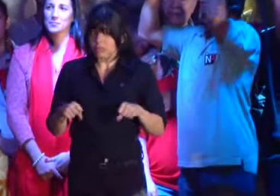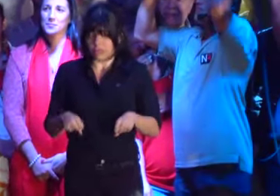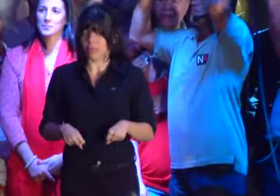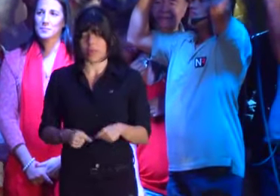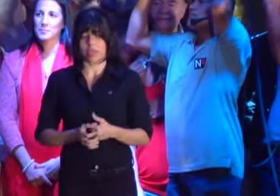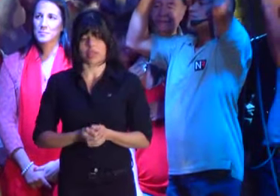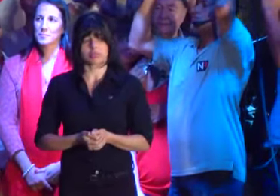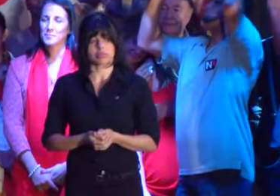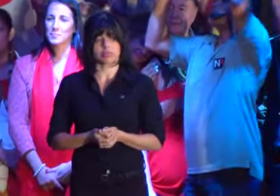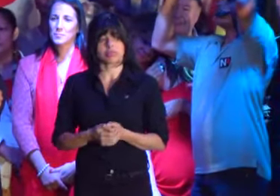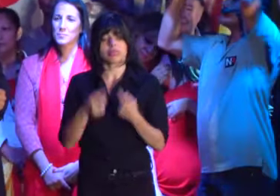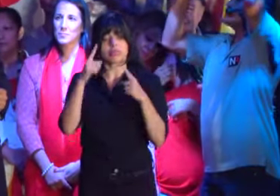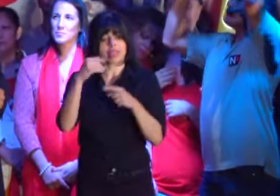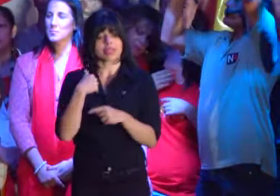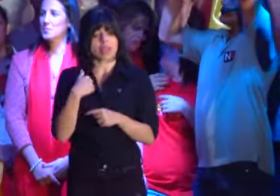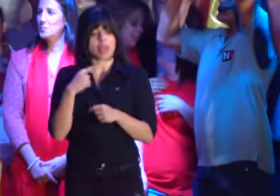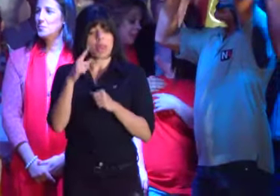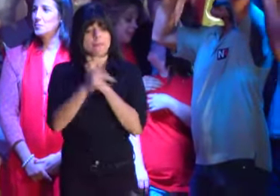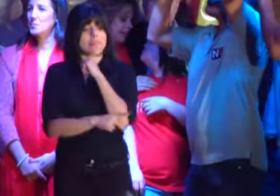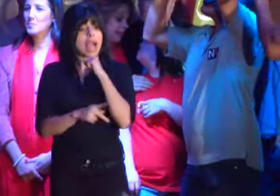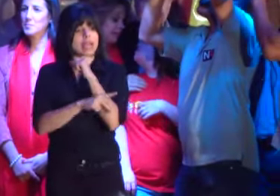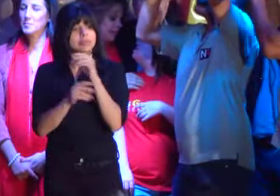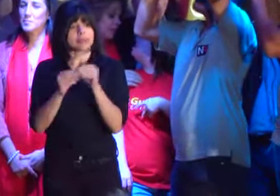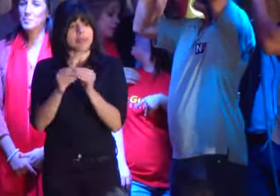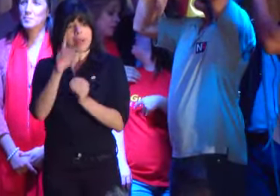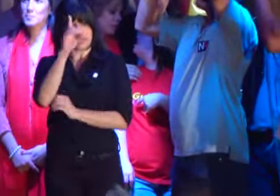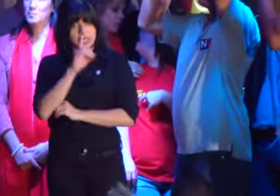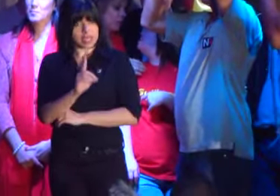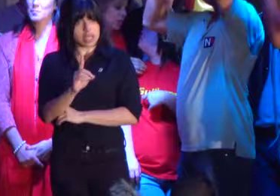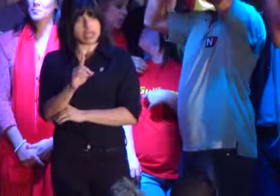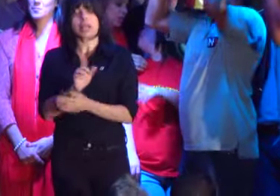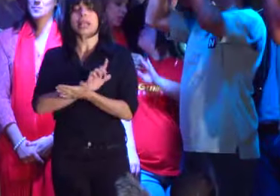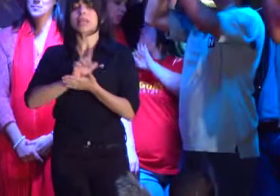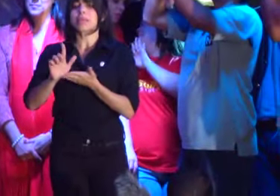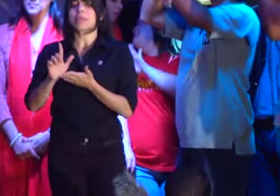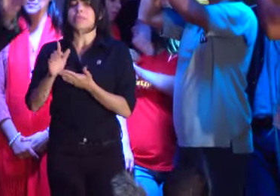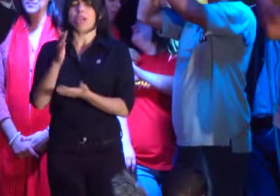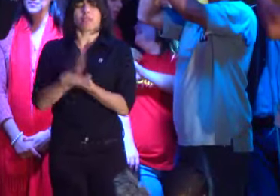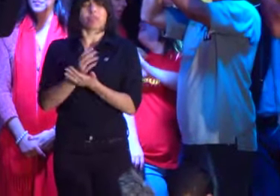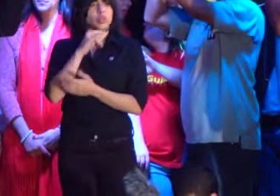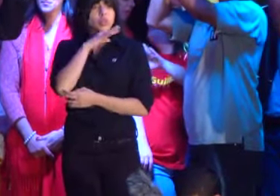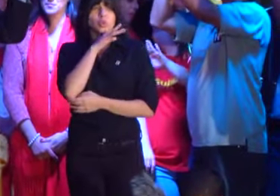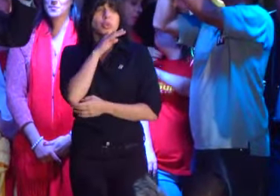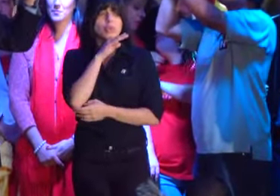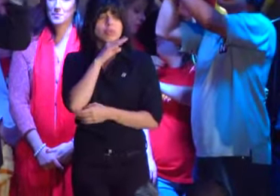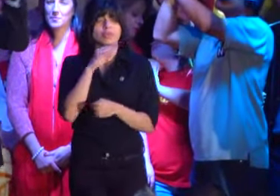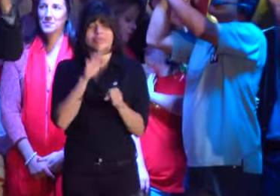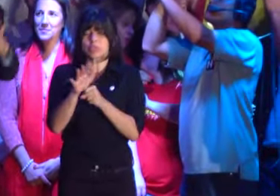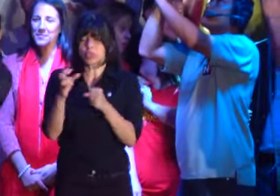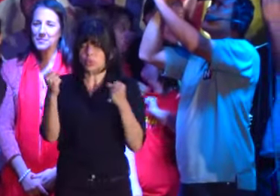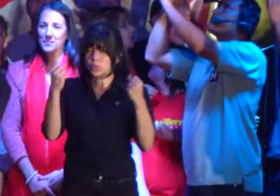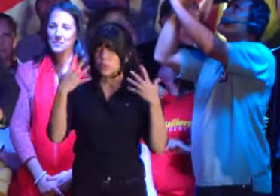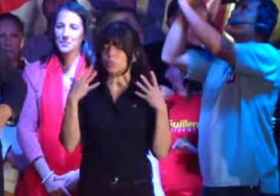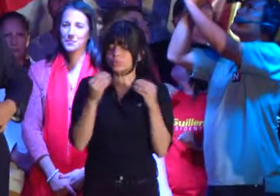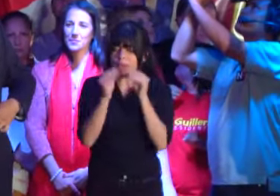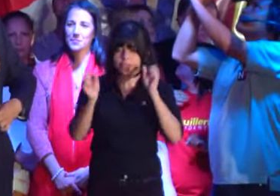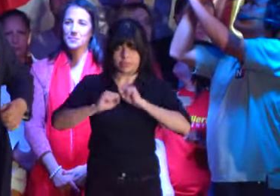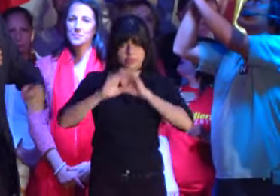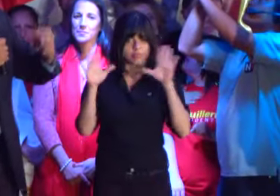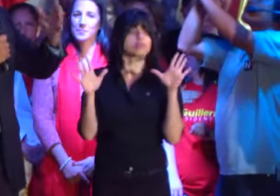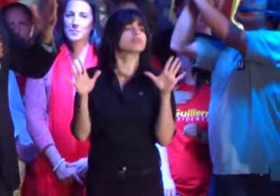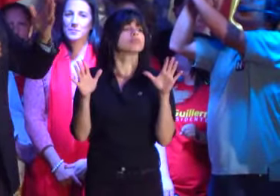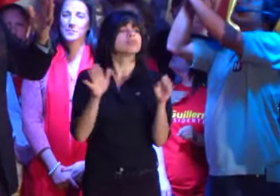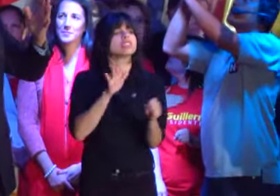puede tener una patria más digna, limpia de corrupción, llena de luz, llena de